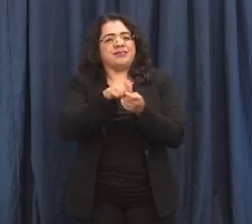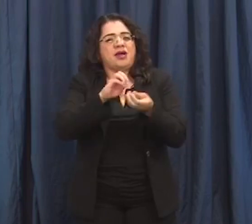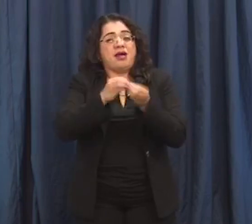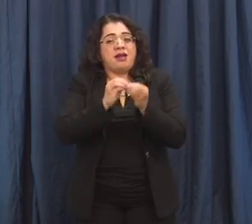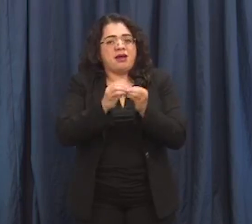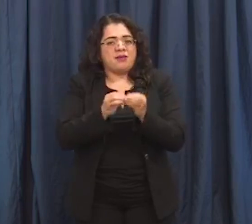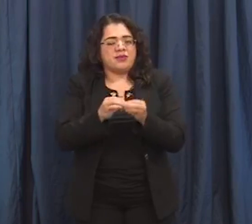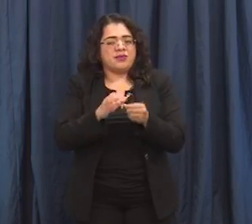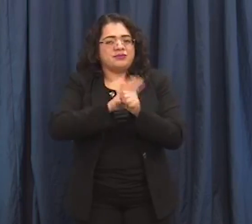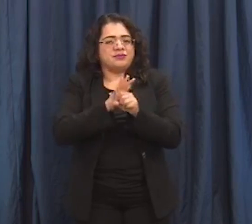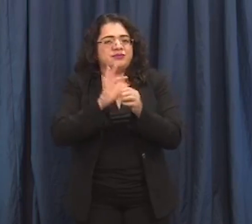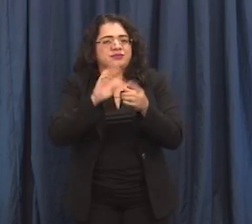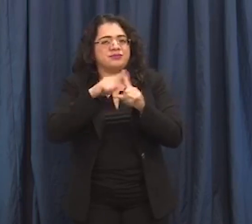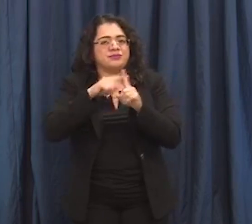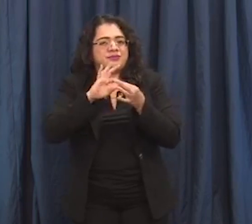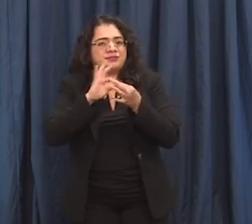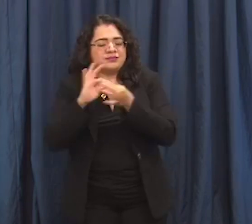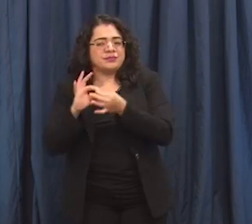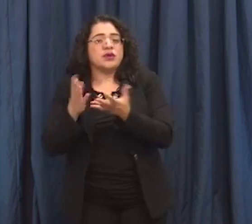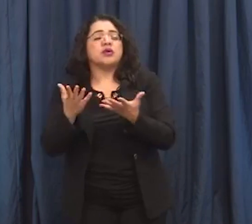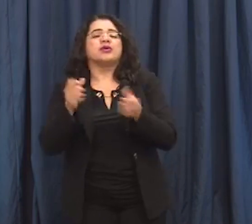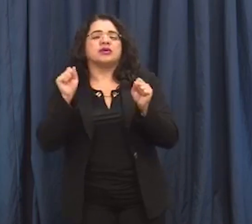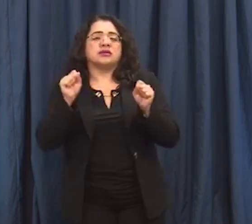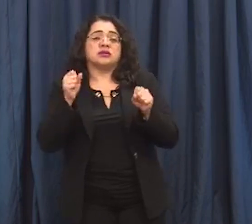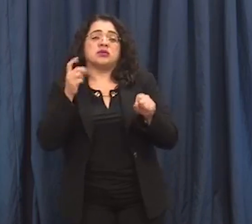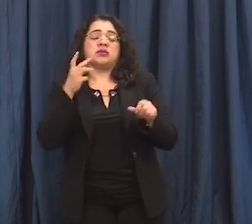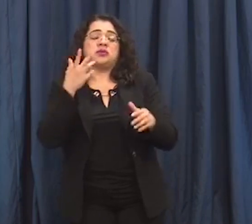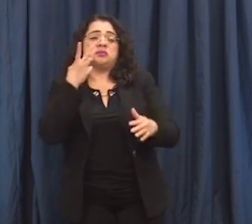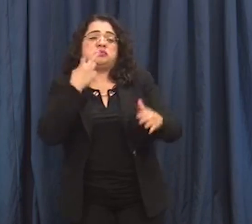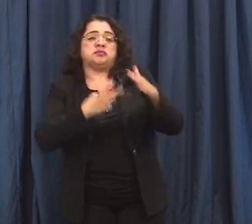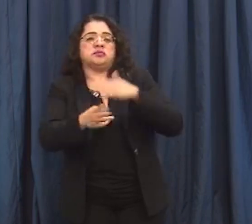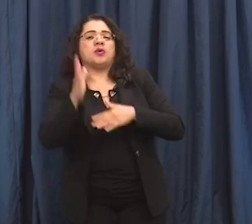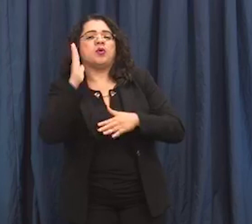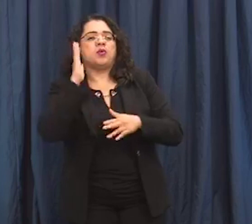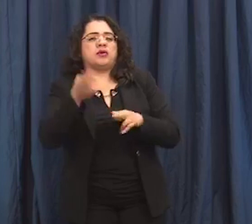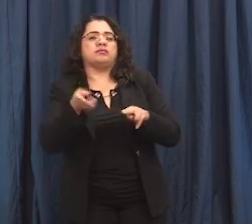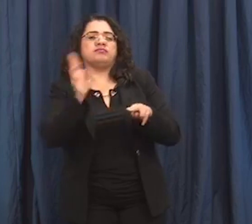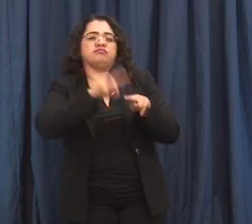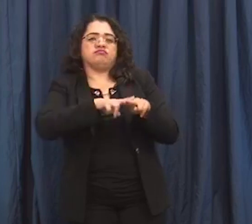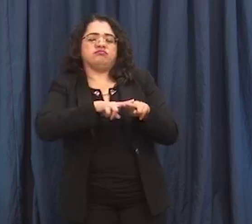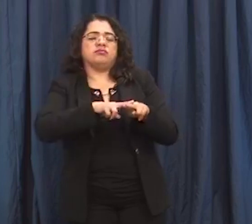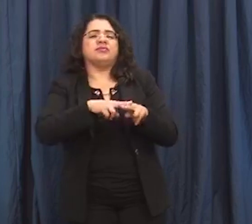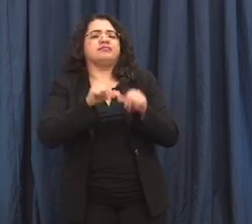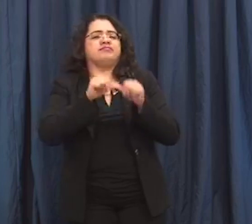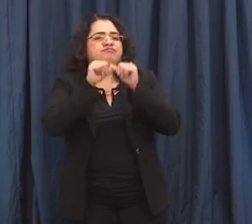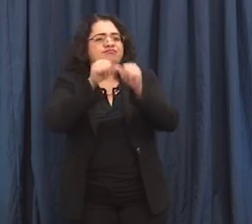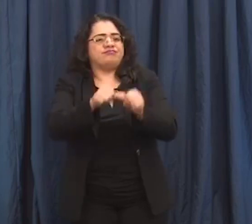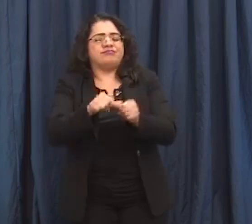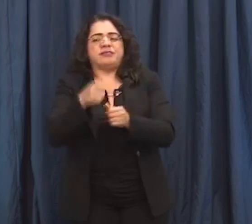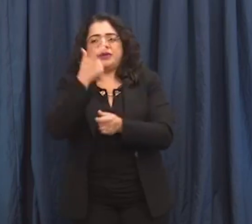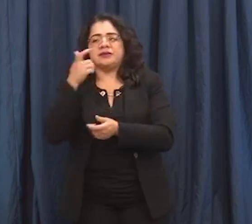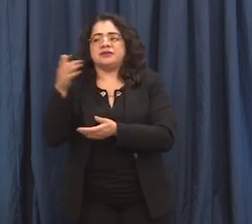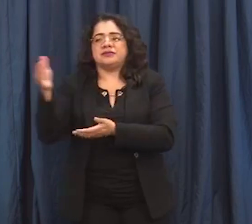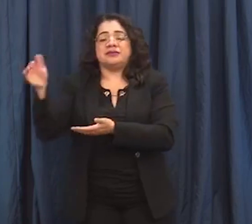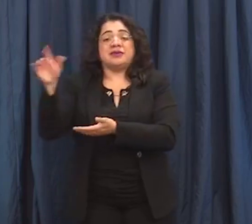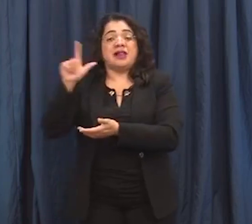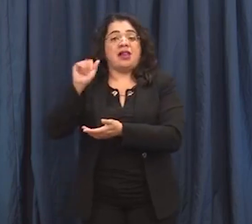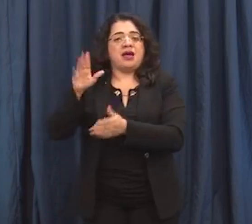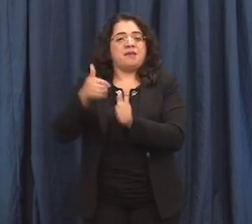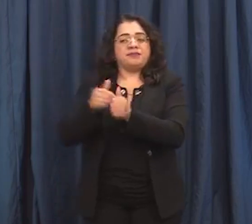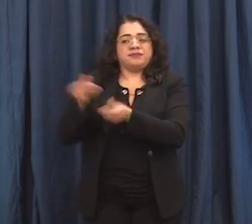resultados. Eso significa que vamos a ver un aumento en los números y los casos positivos. Ahora, para nuestros números de